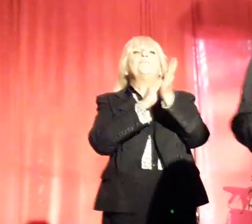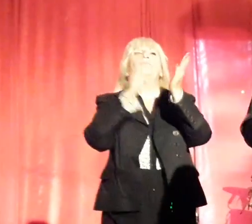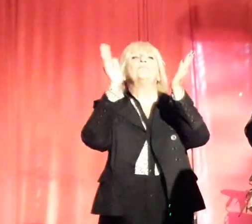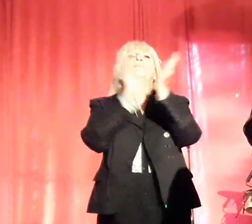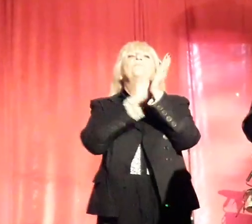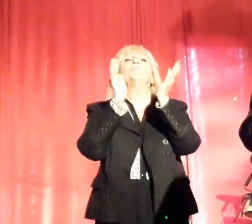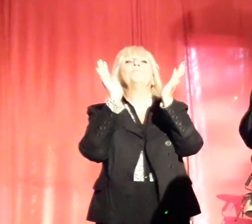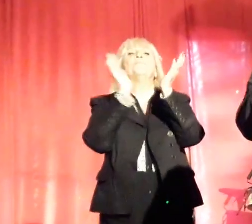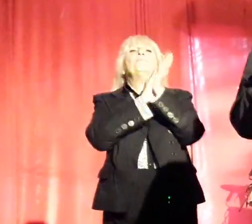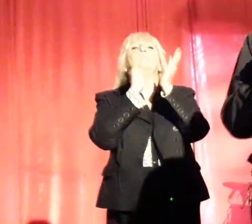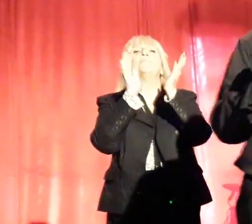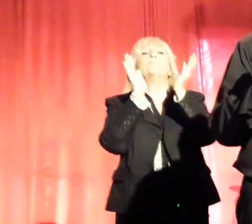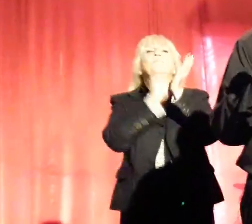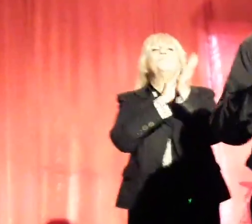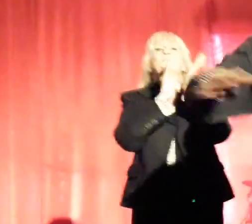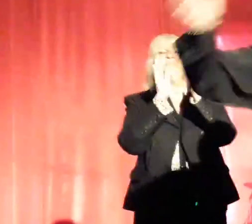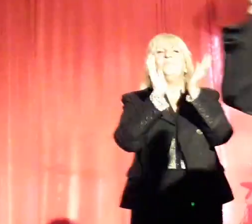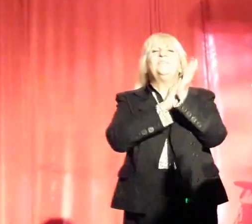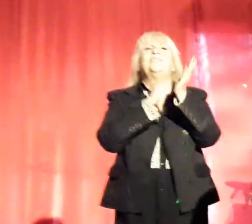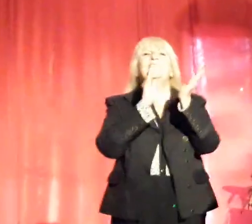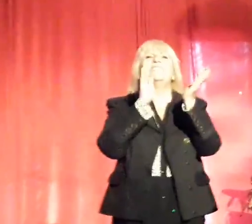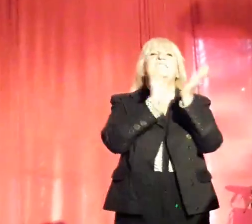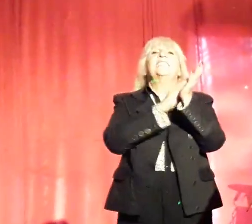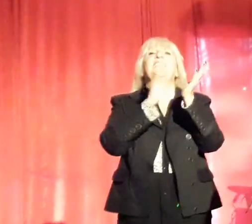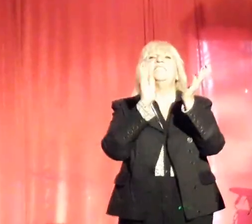¡Arriba! ¡Nos mandamos júbilo!